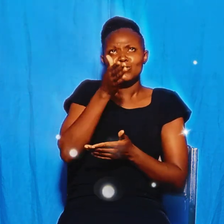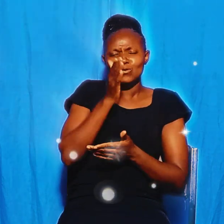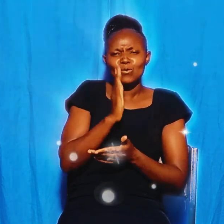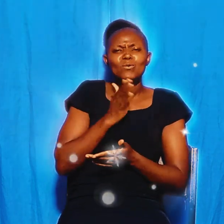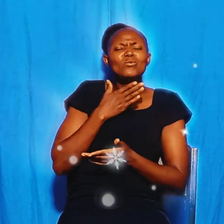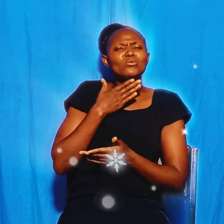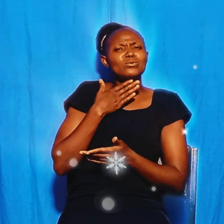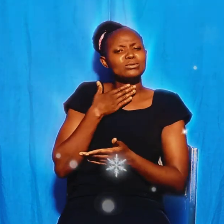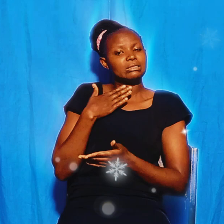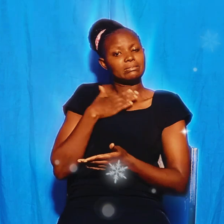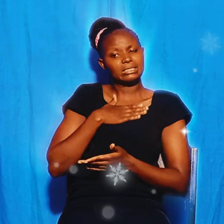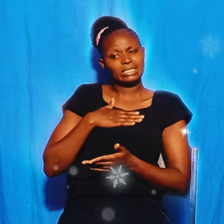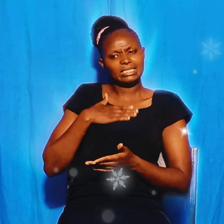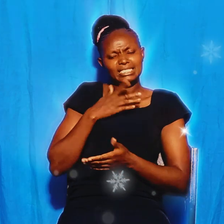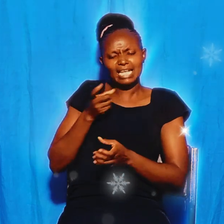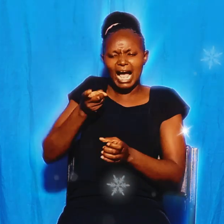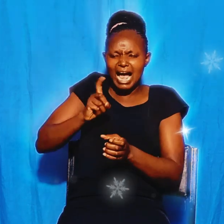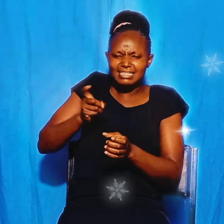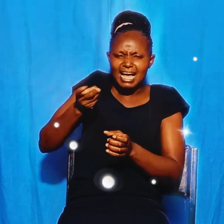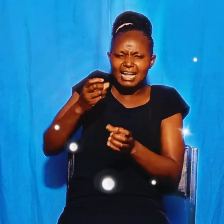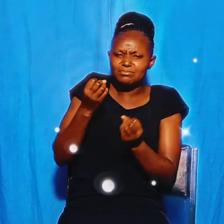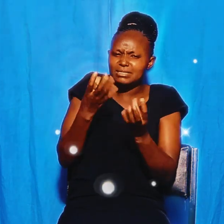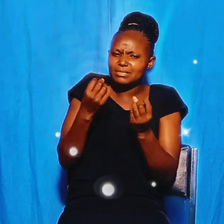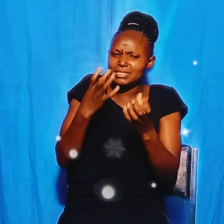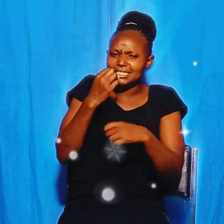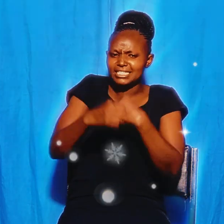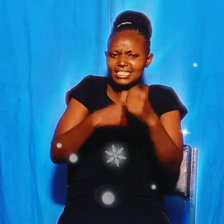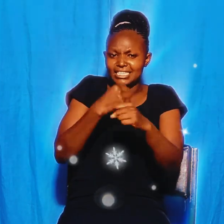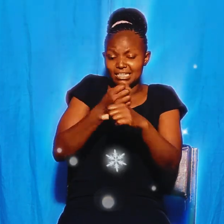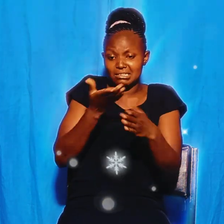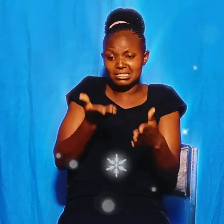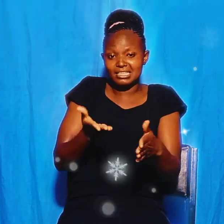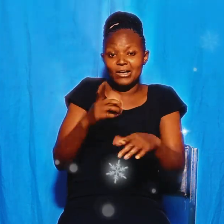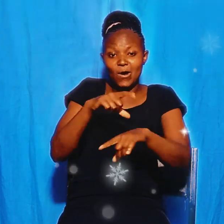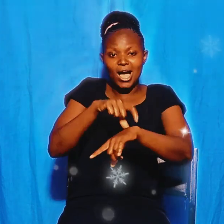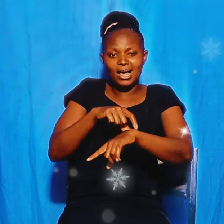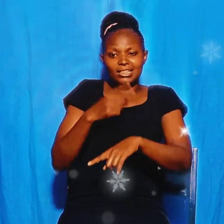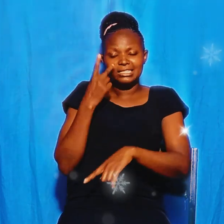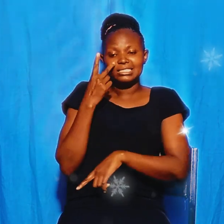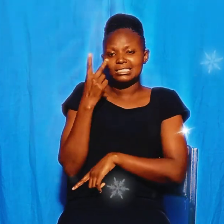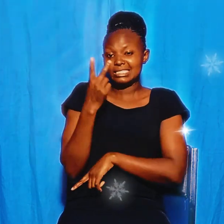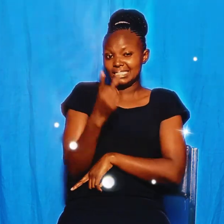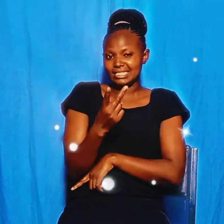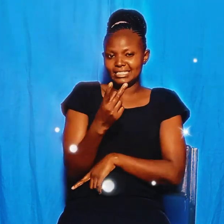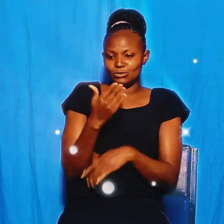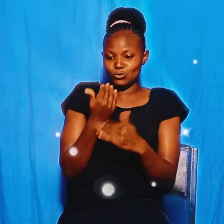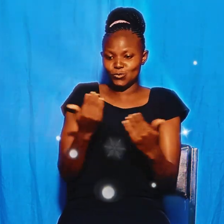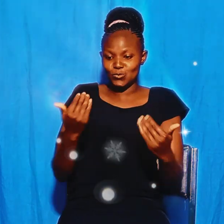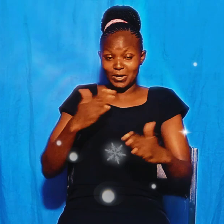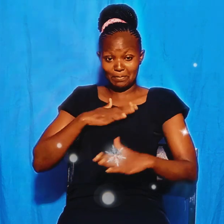mena miaka minge tuniani. Mwone yesu kuwe mwo na